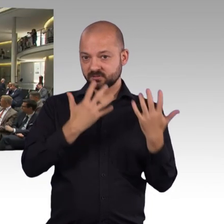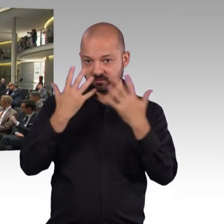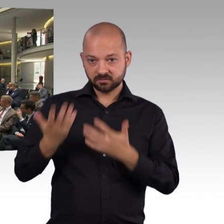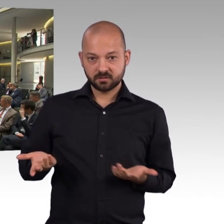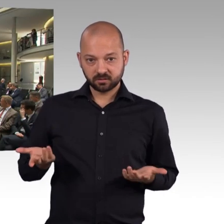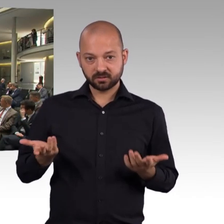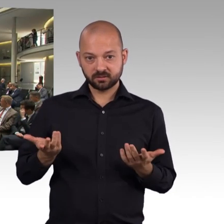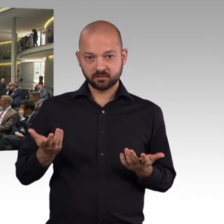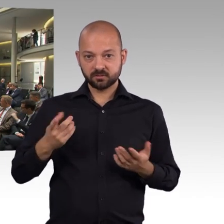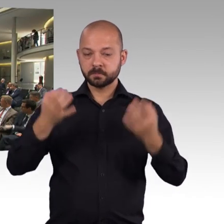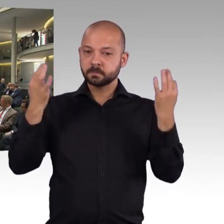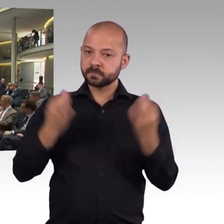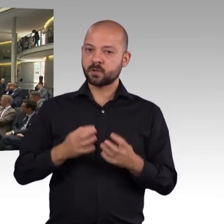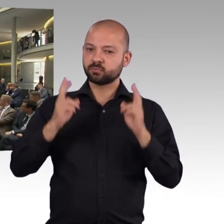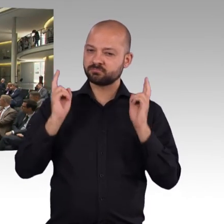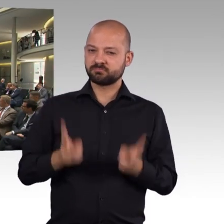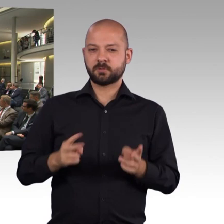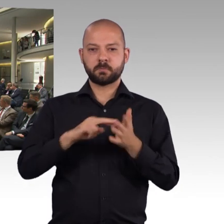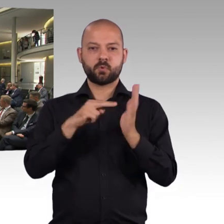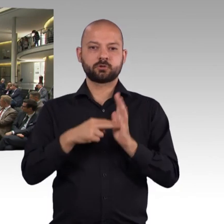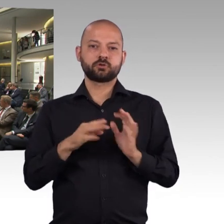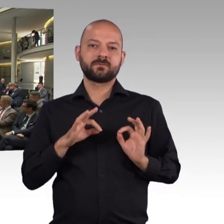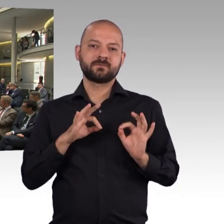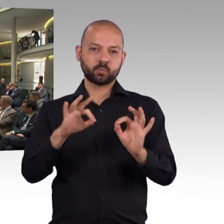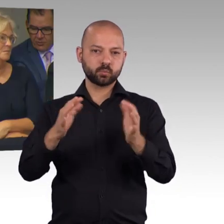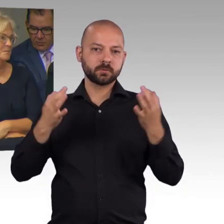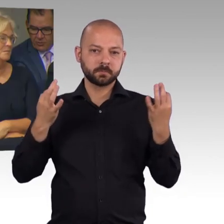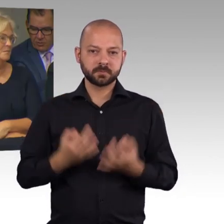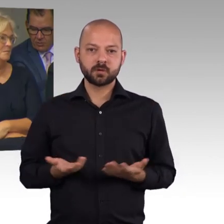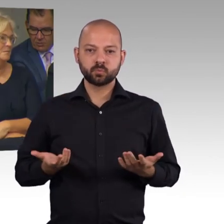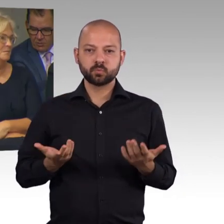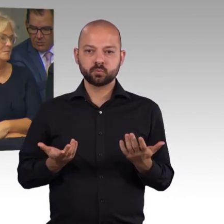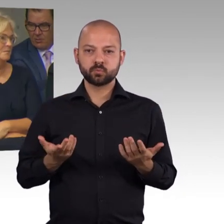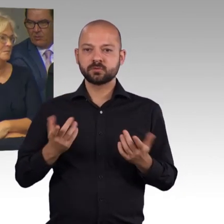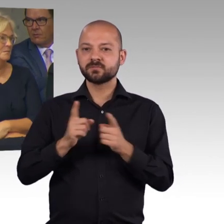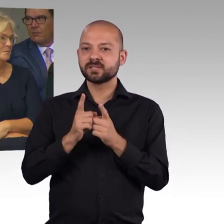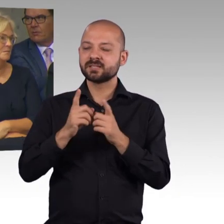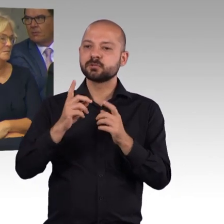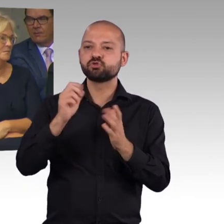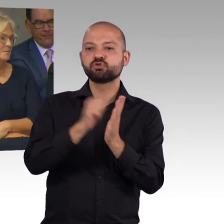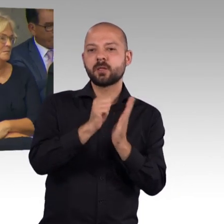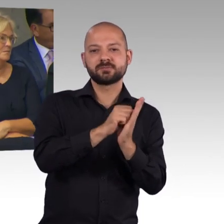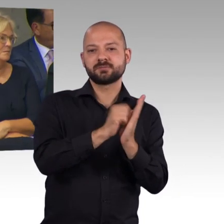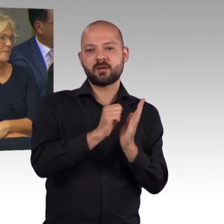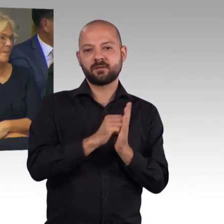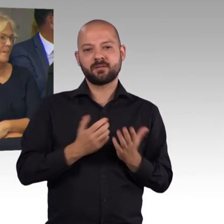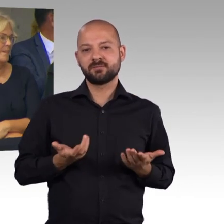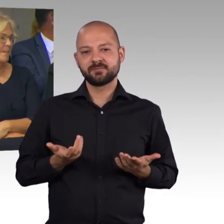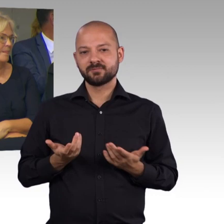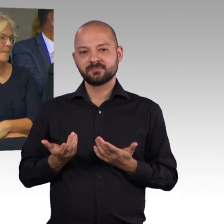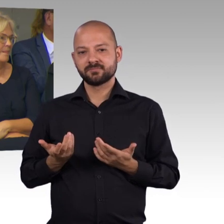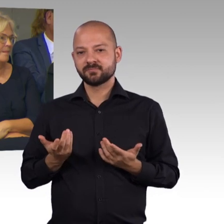Und wenn Sie die annehmen, dann wünschen wir Ihnen auch aus der Opposition in Ihrem neuen Amt, gerade mit Blick auf die Menschen in der Bundeswehr, alles